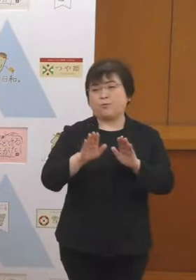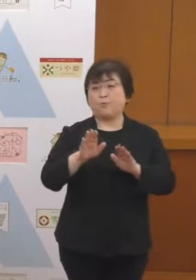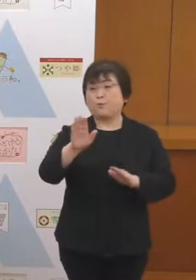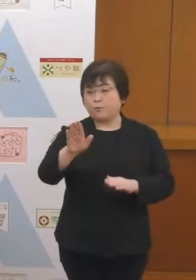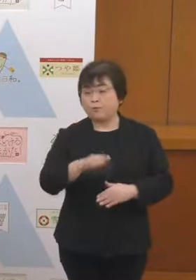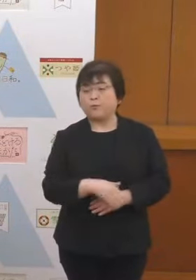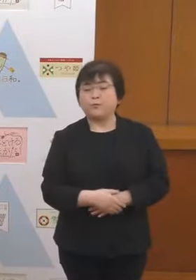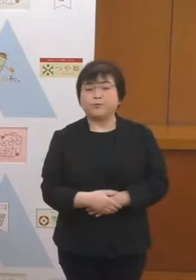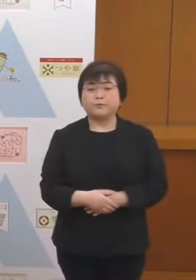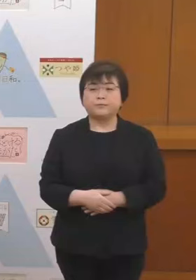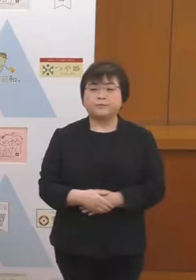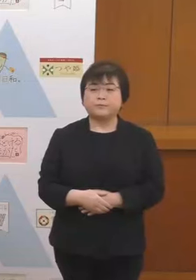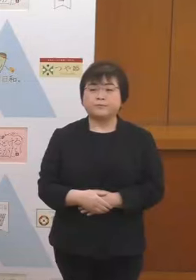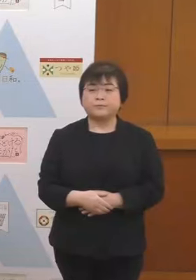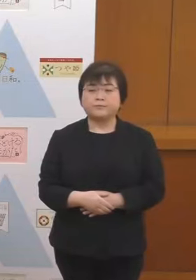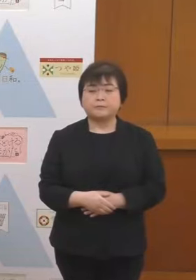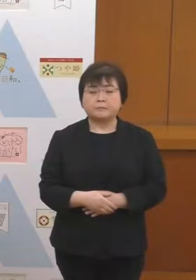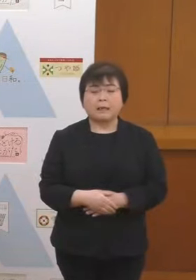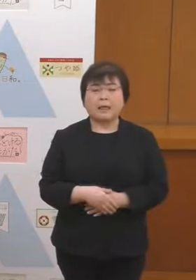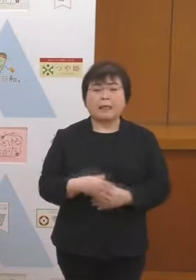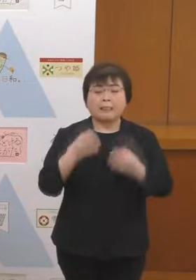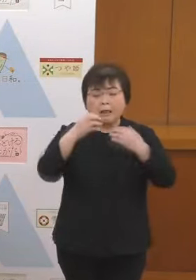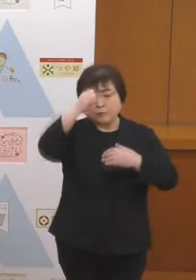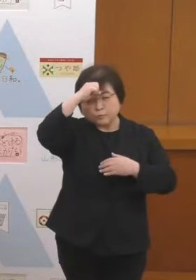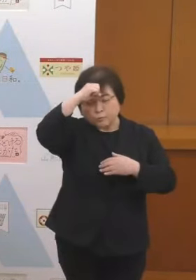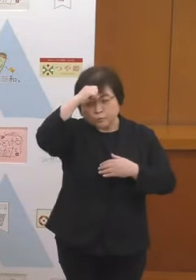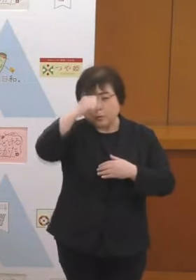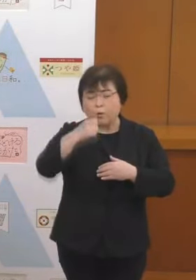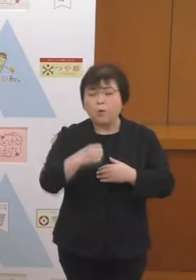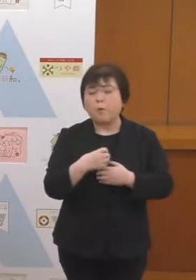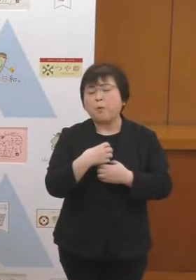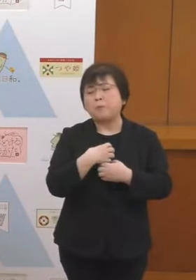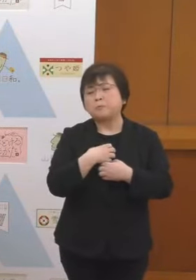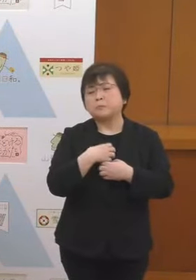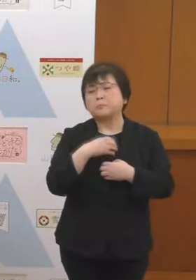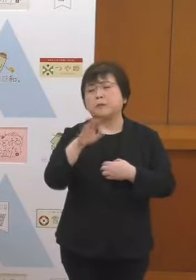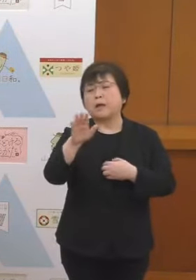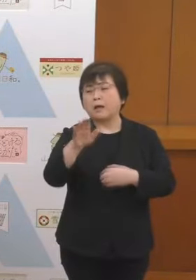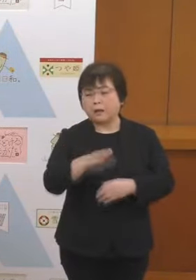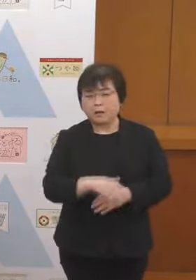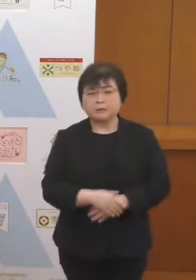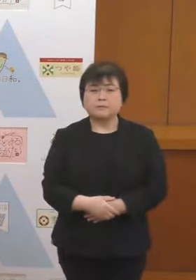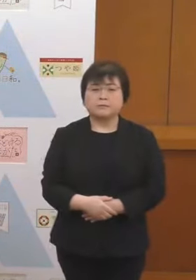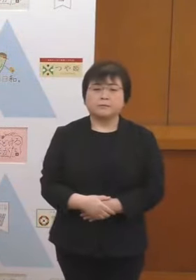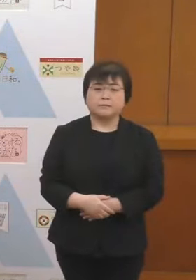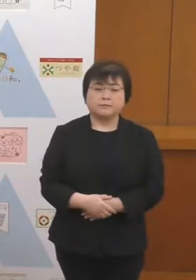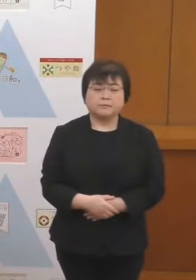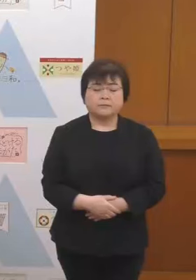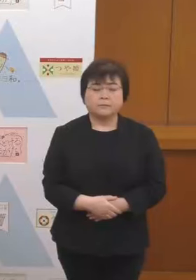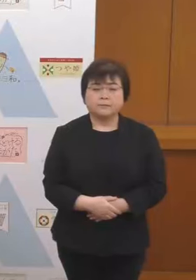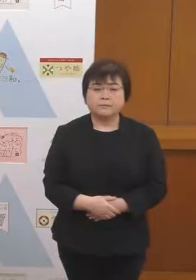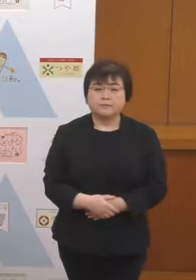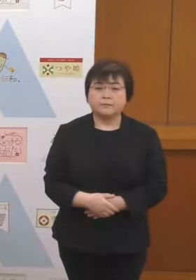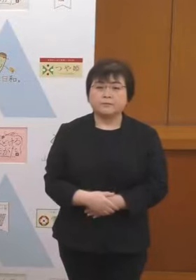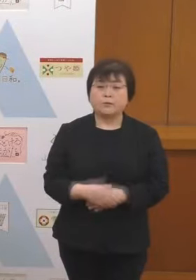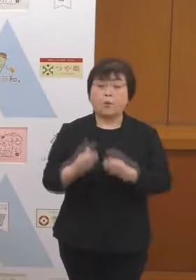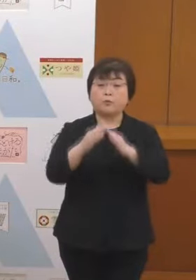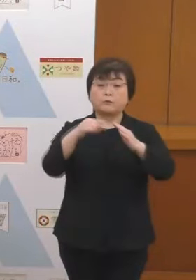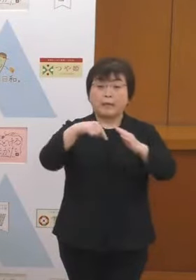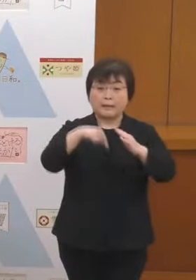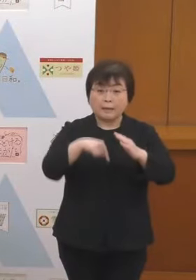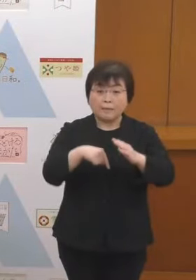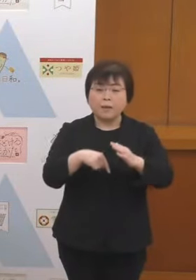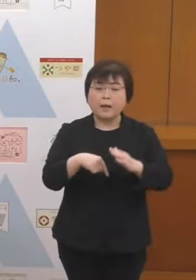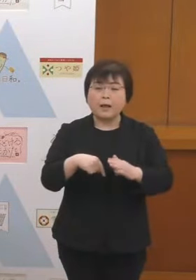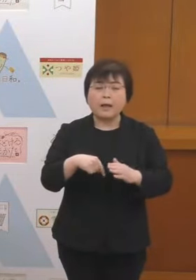時期でありますのでえ熱中症のリスクが高まることが懸念されます屋内では